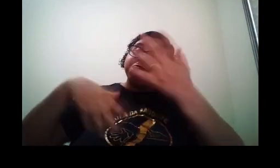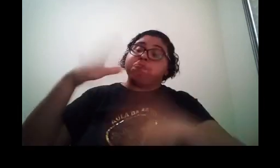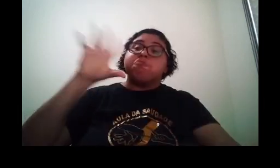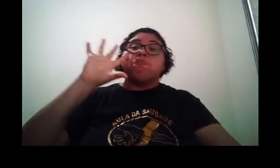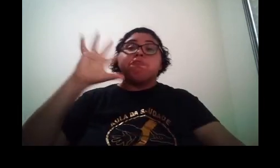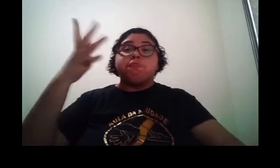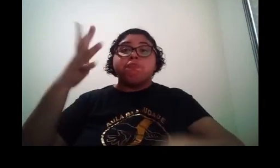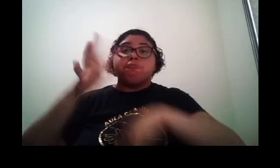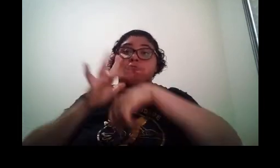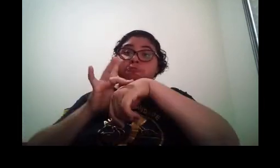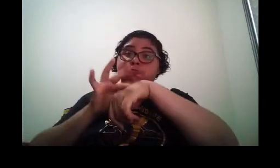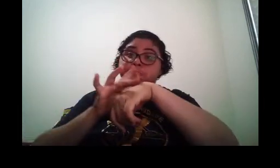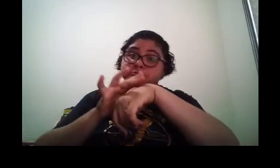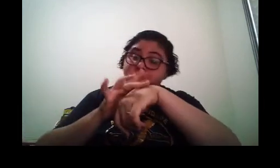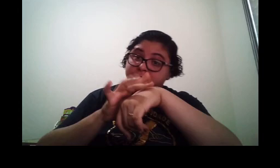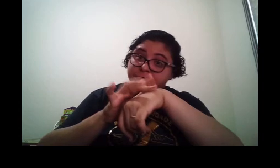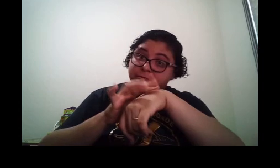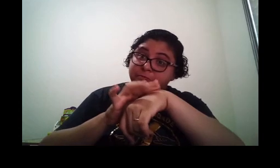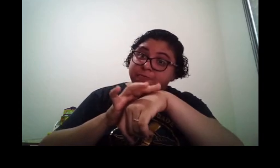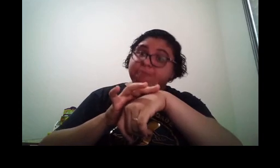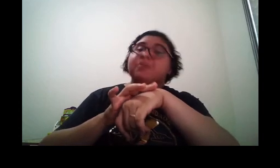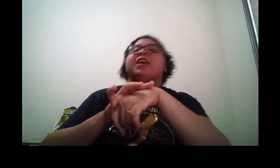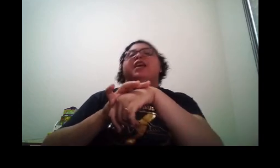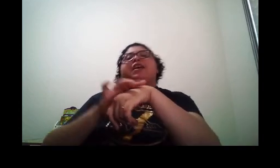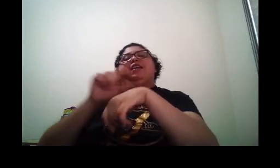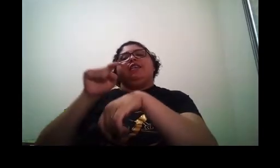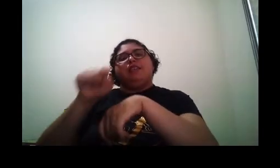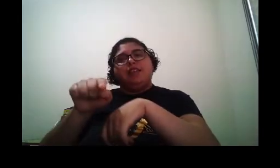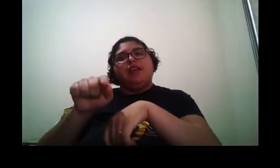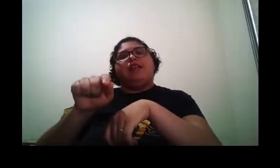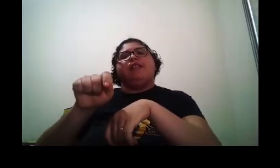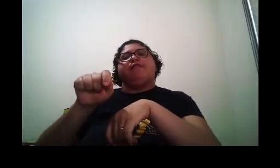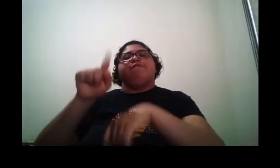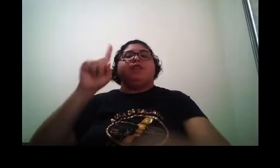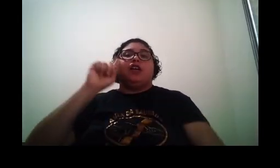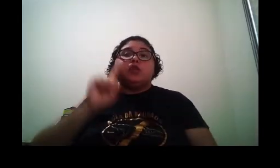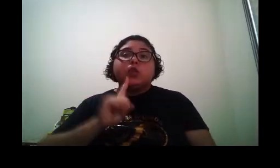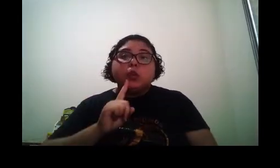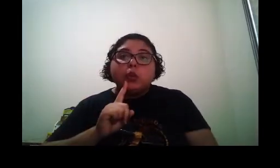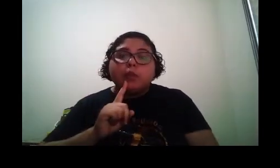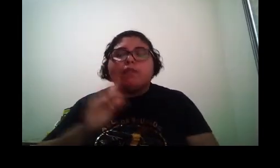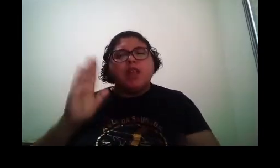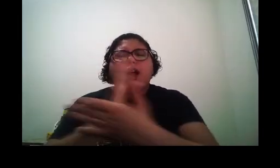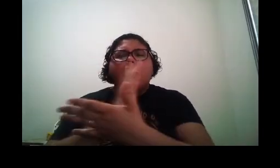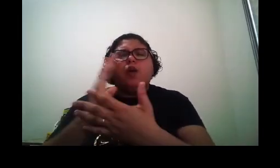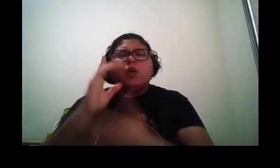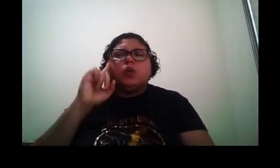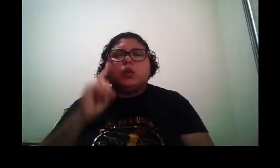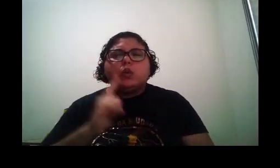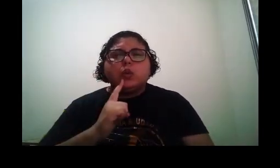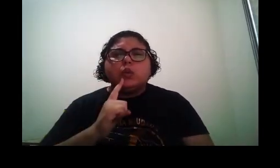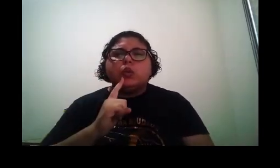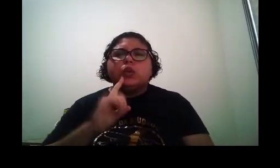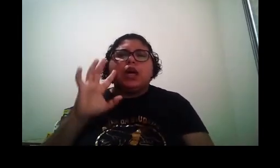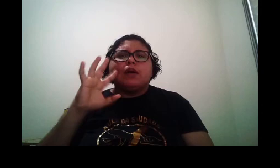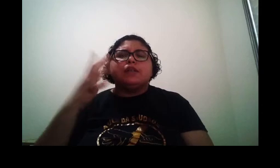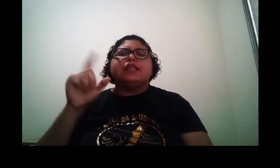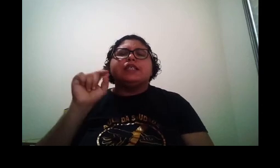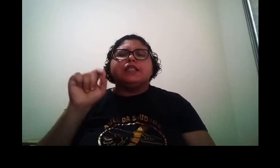dos anos acontece e ele fica surdo, né? Alguns acontecem de ficarem doentes, a maioria